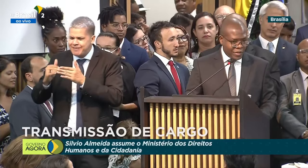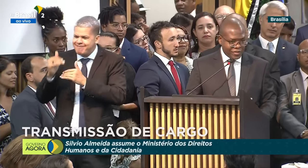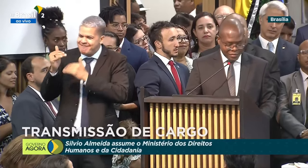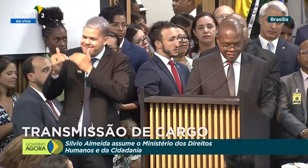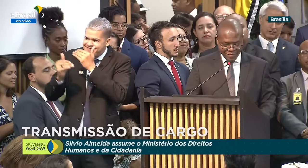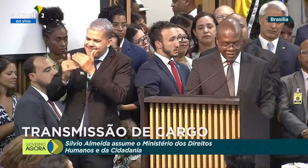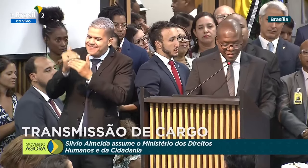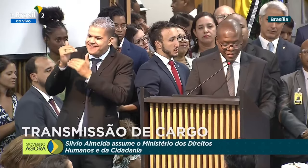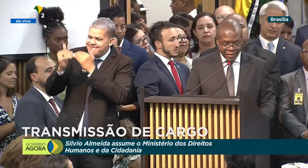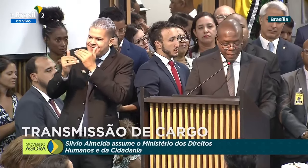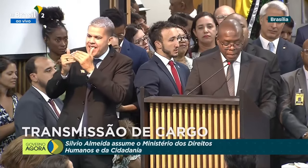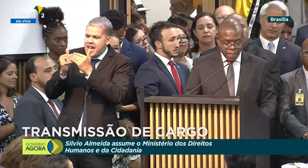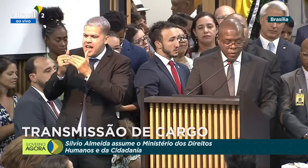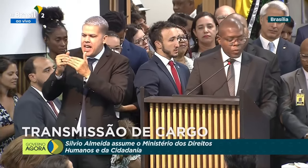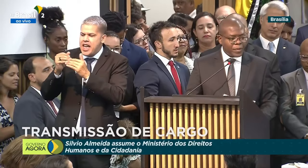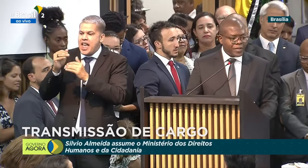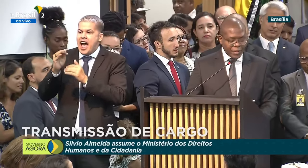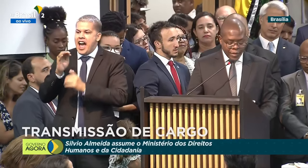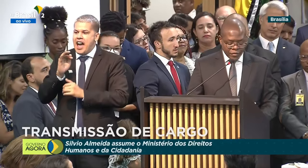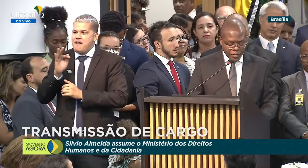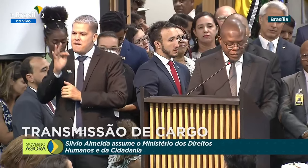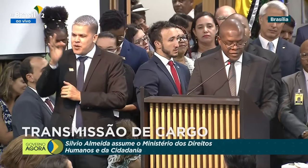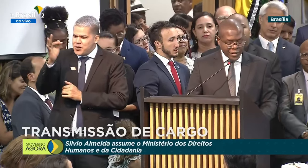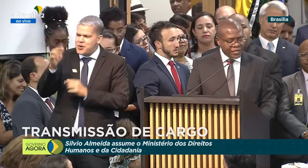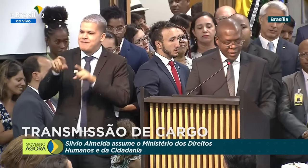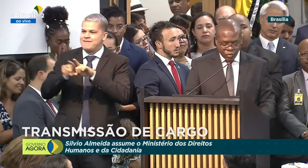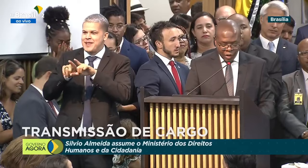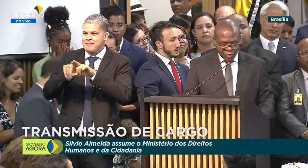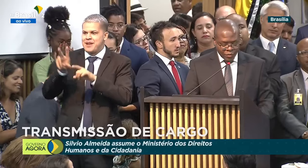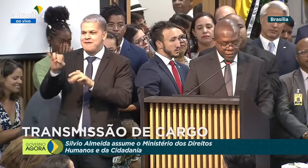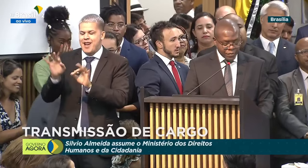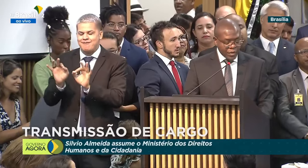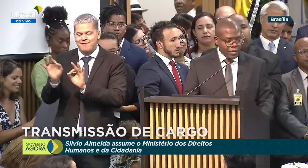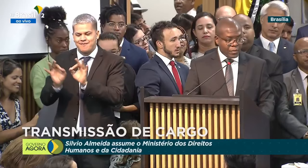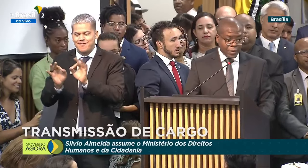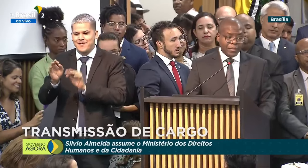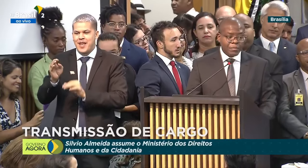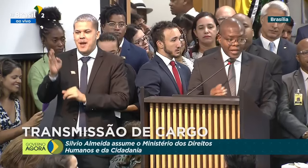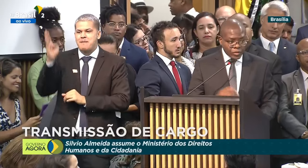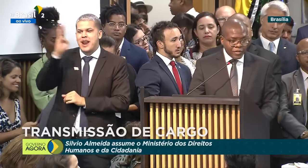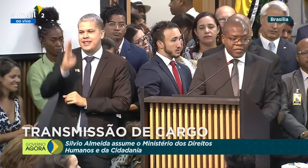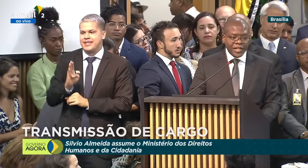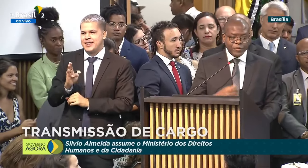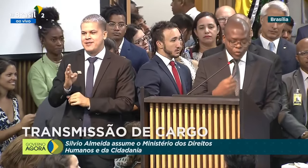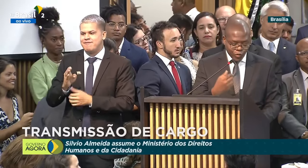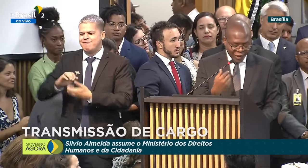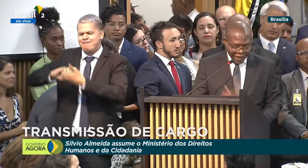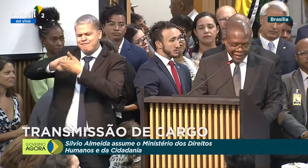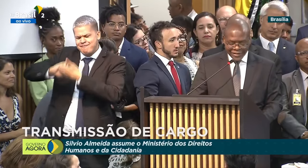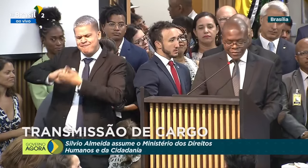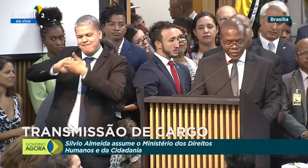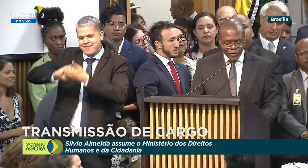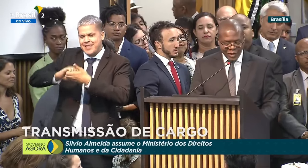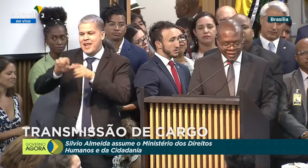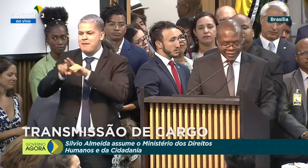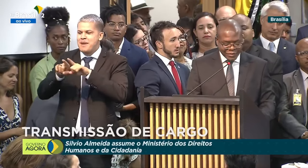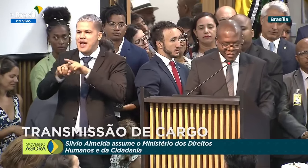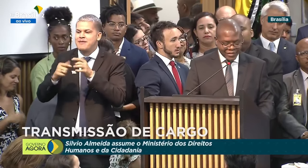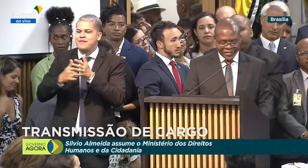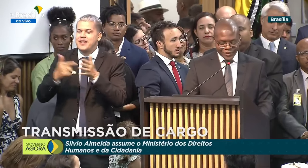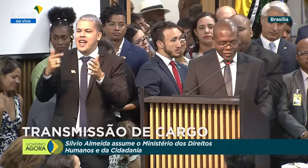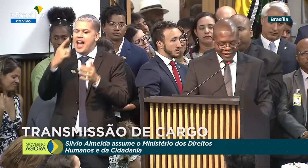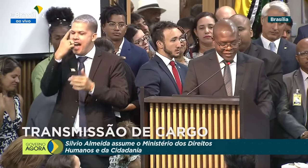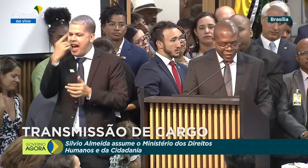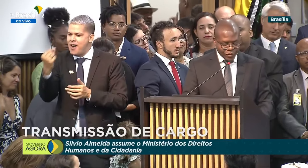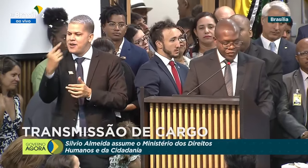vamos construir pelo Brasil cumprimento também ao vice-presidente Geraldo Alckmin mais uma vez meus colegas e meus colegas